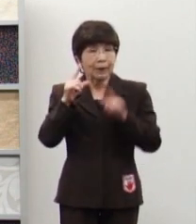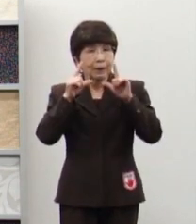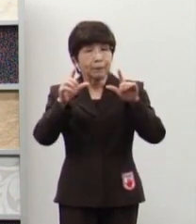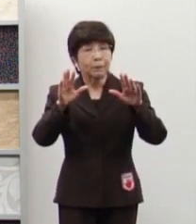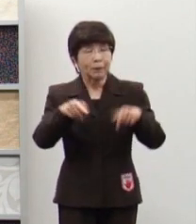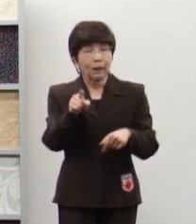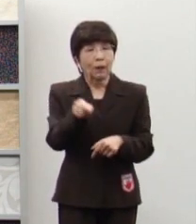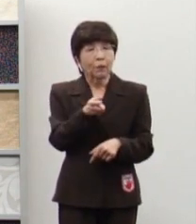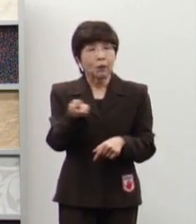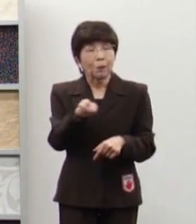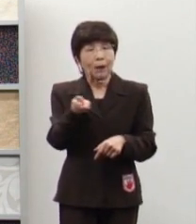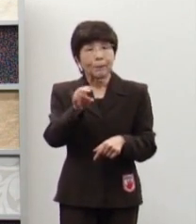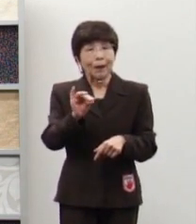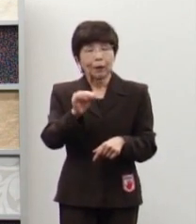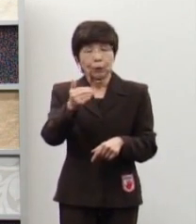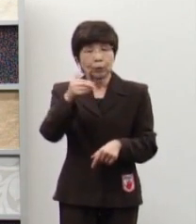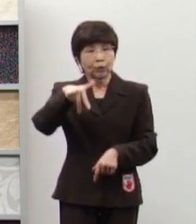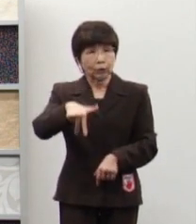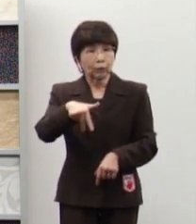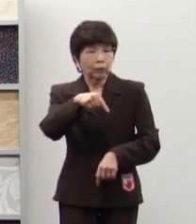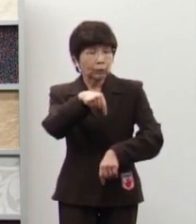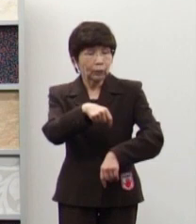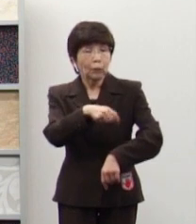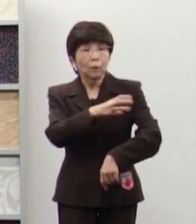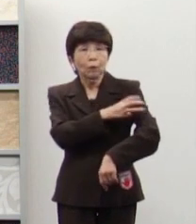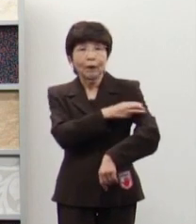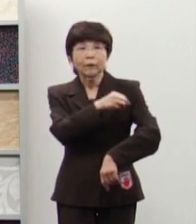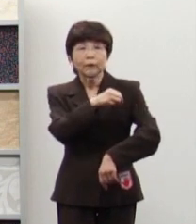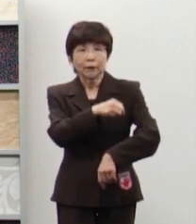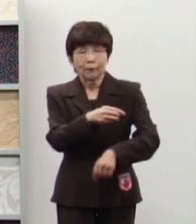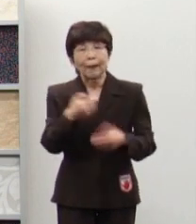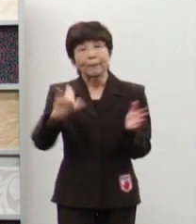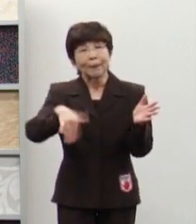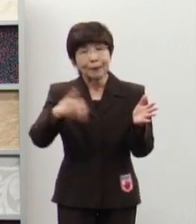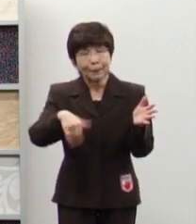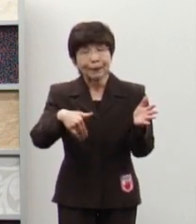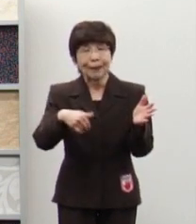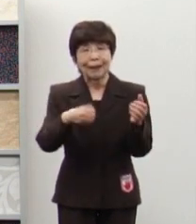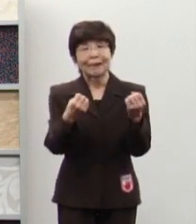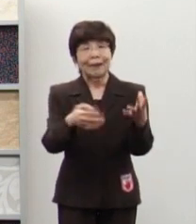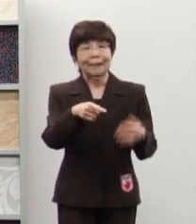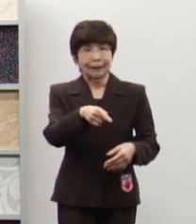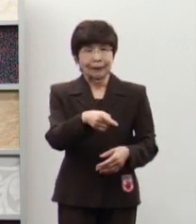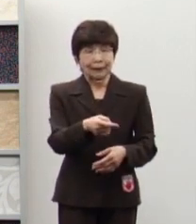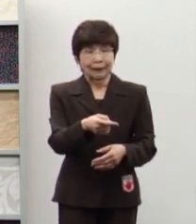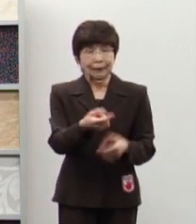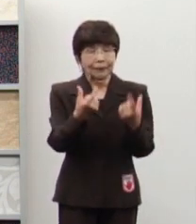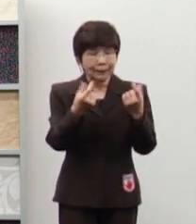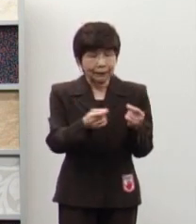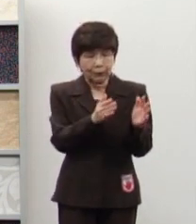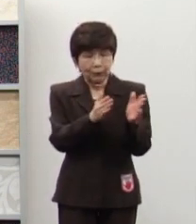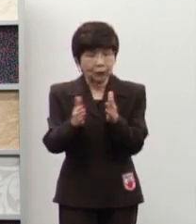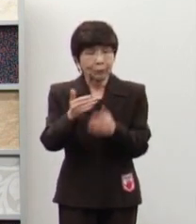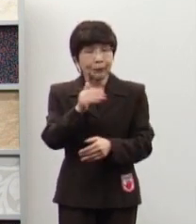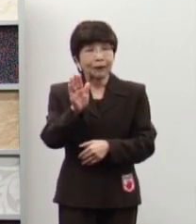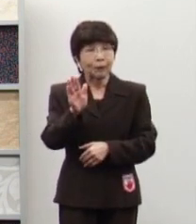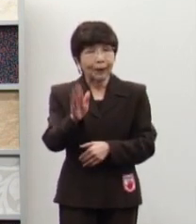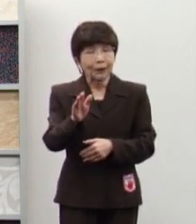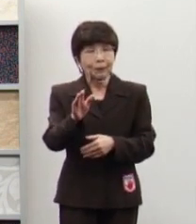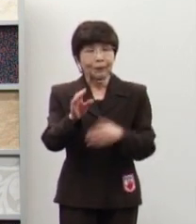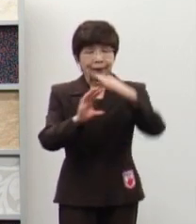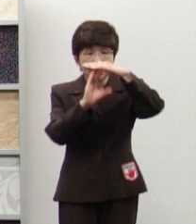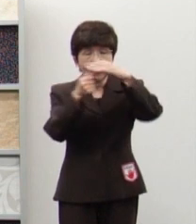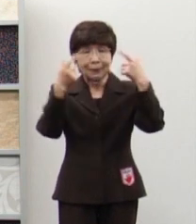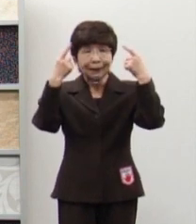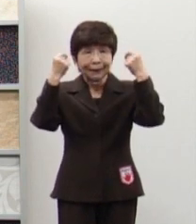ノババックス社製のワクチンにつきましては、これは新しいワクチンでもあるため、まずは体制の整いました山梨大学の接種